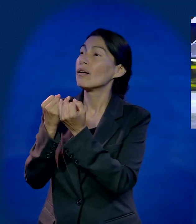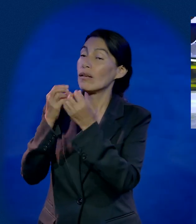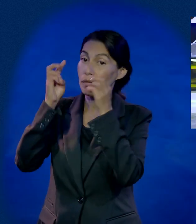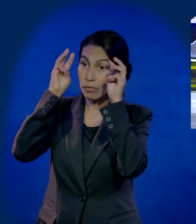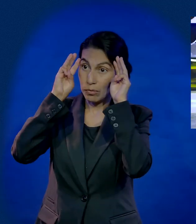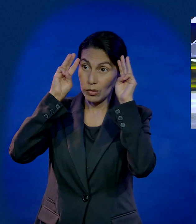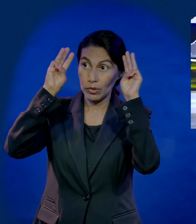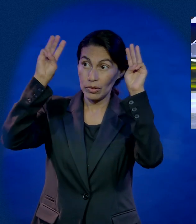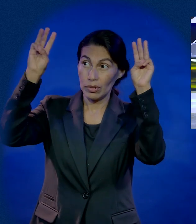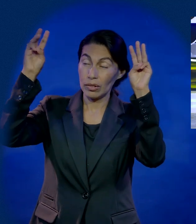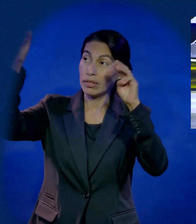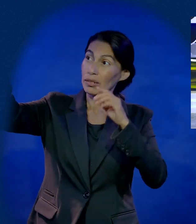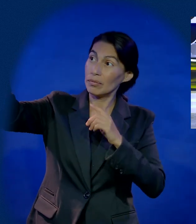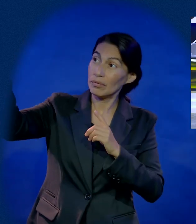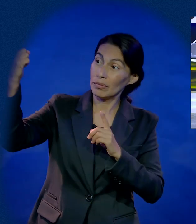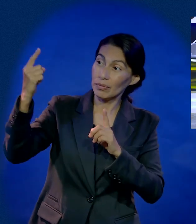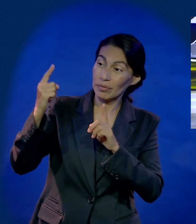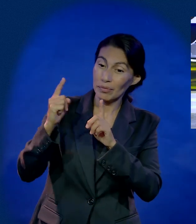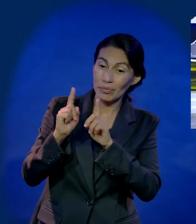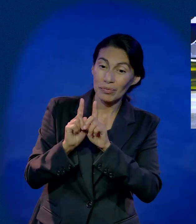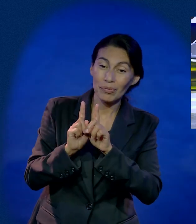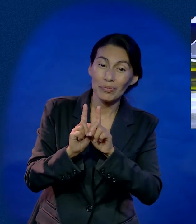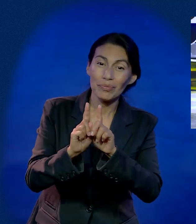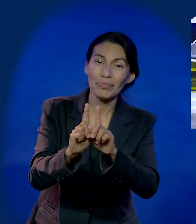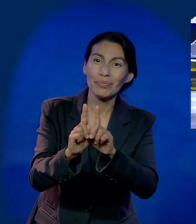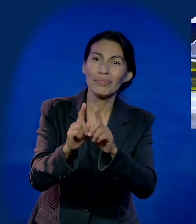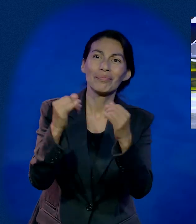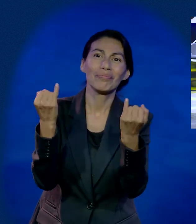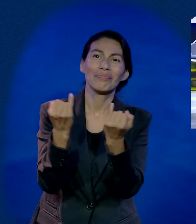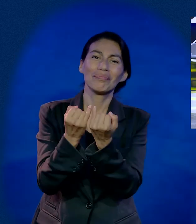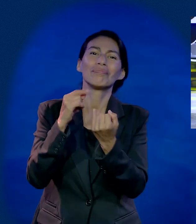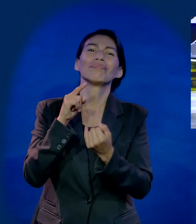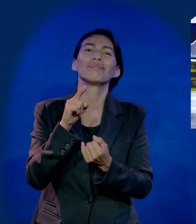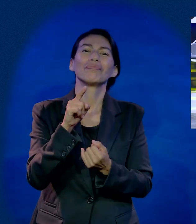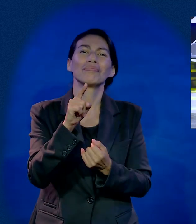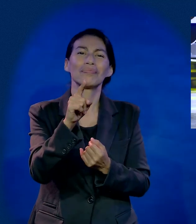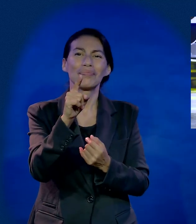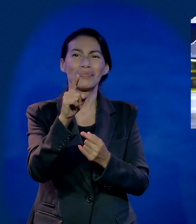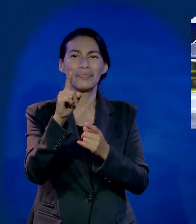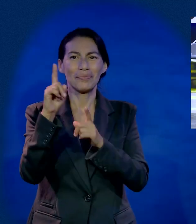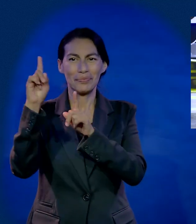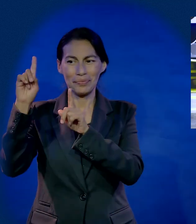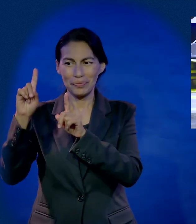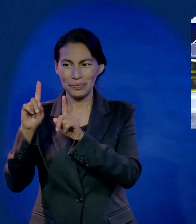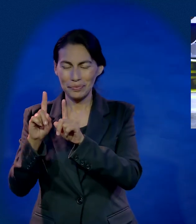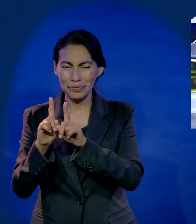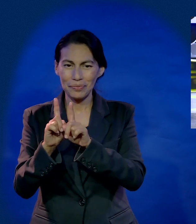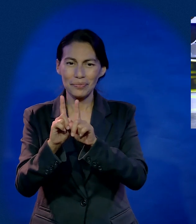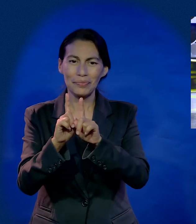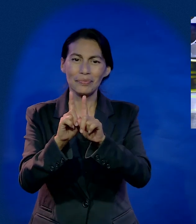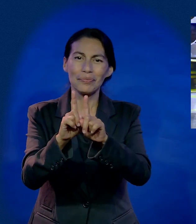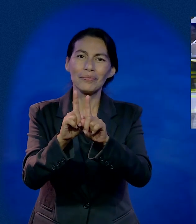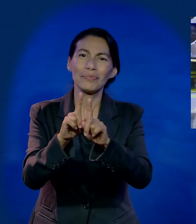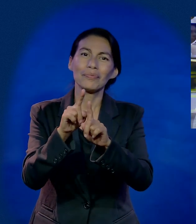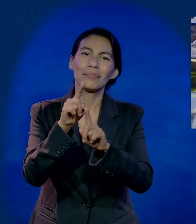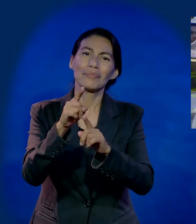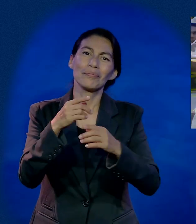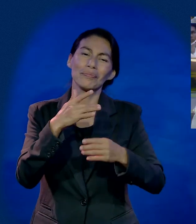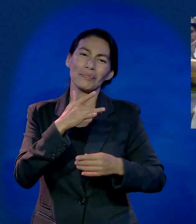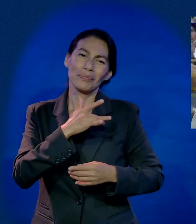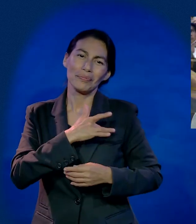como estuvo con Moisés, hoy contigo quiere estar.